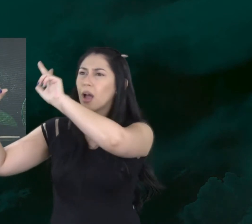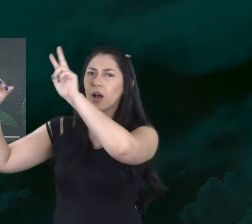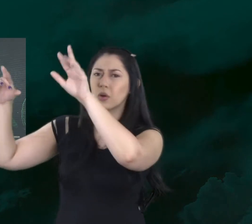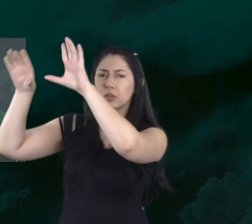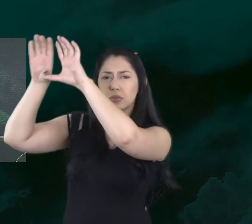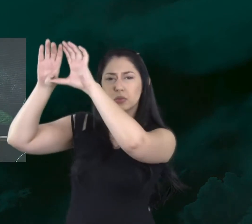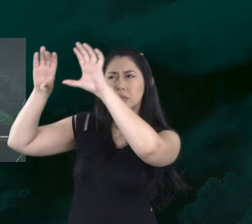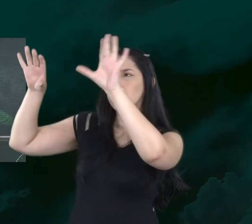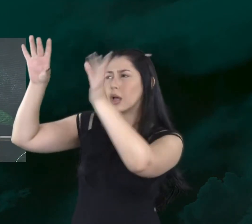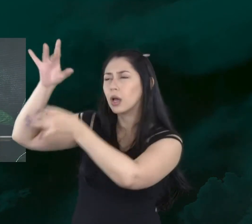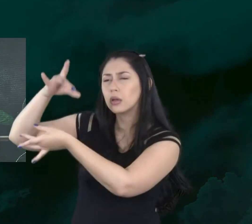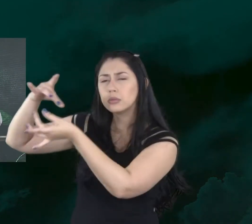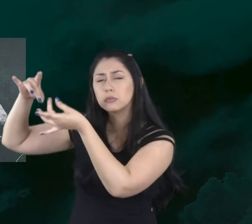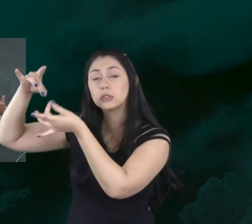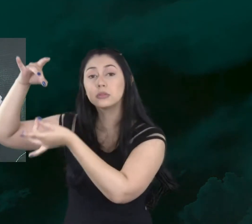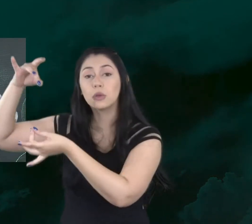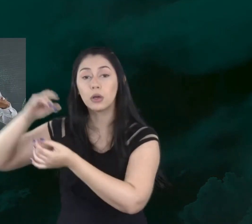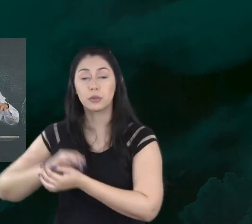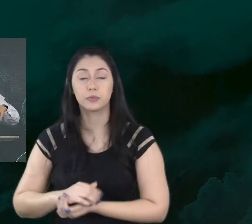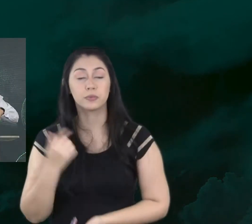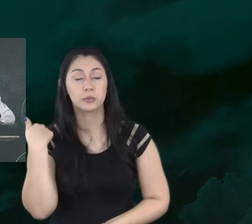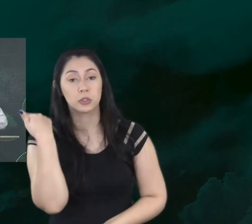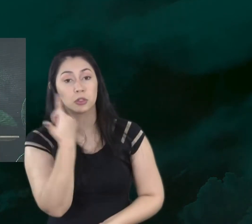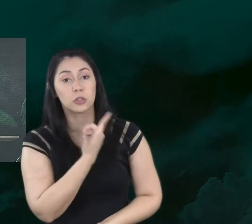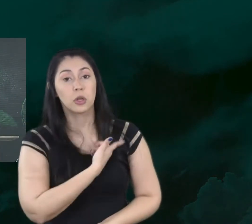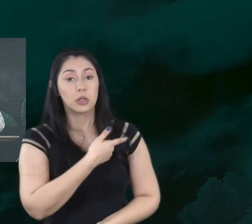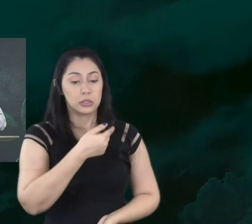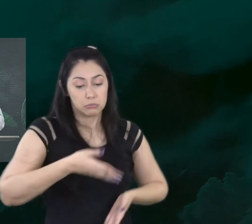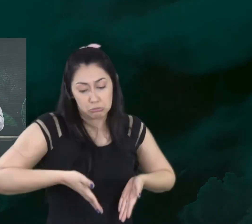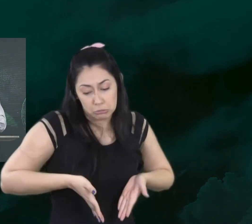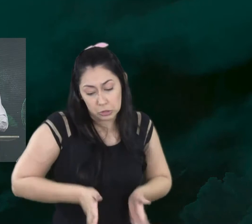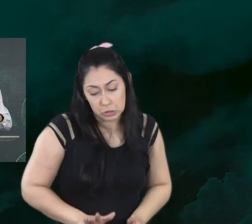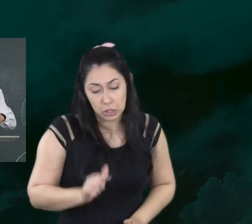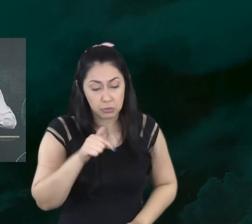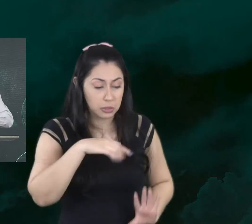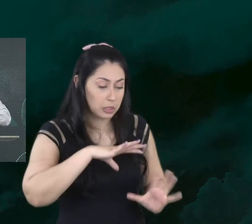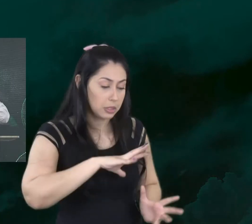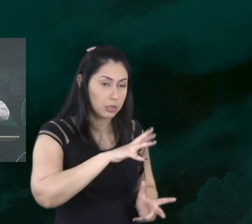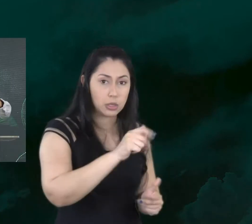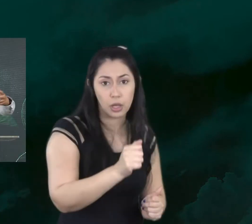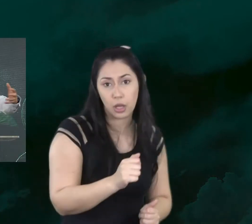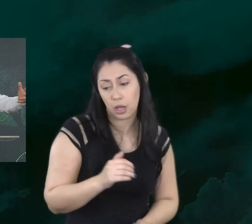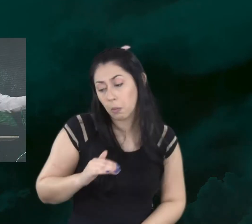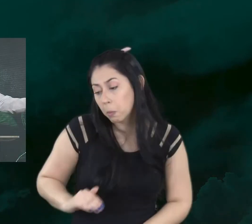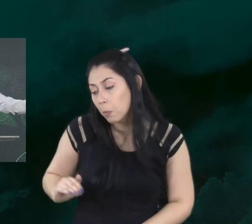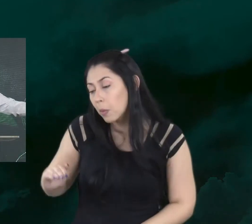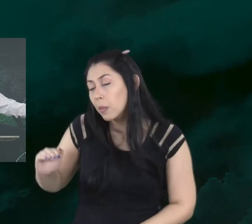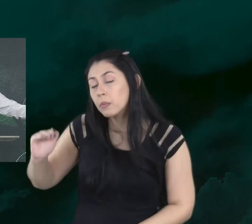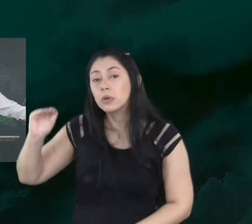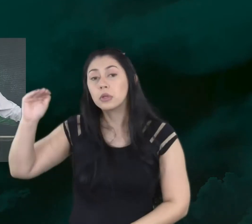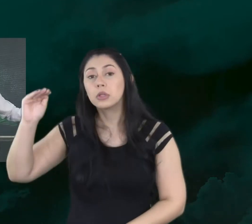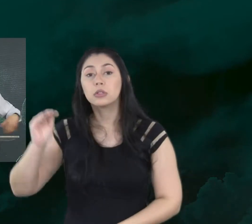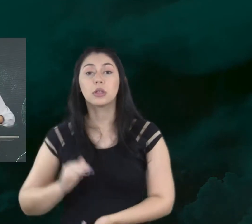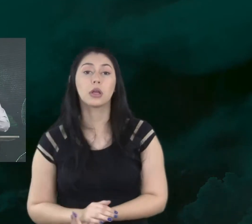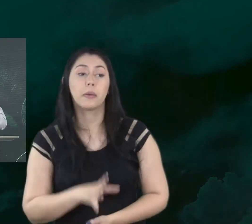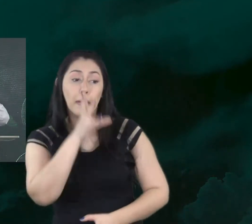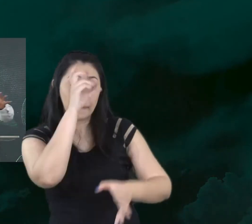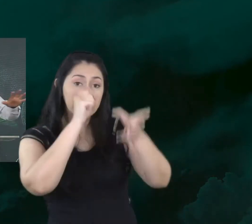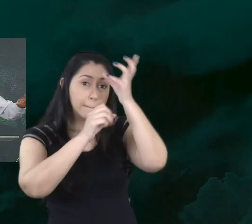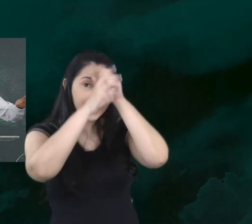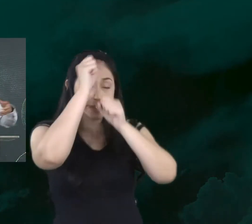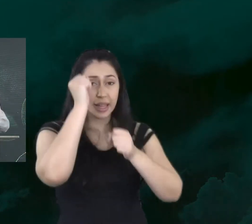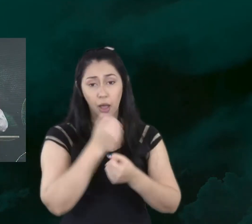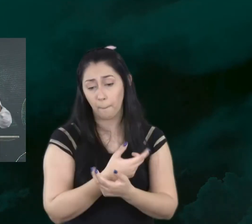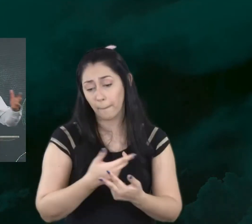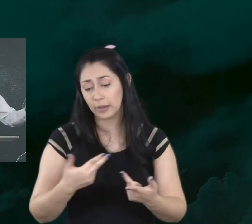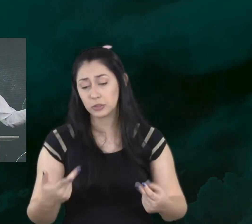espiritual. E nós aqui nessa terra, nós nascemos e fomos criados em tudo na dimensão